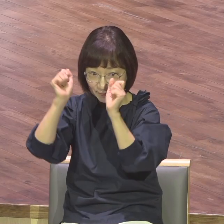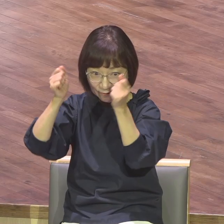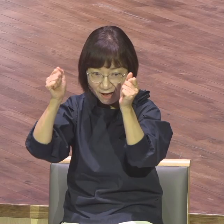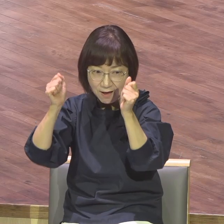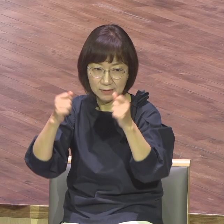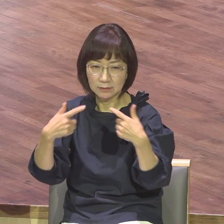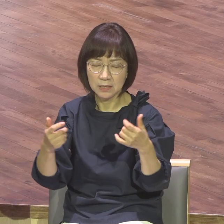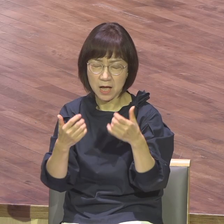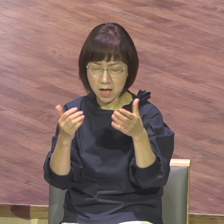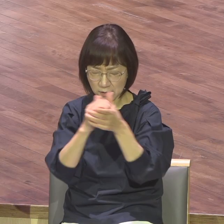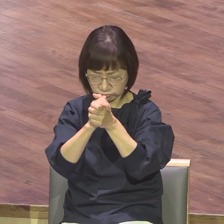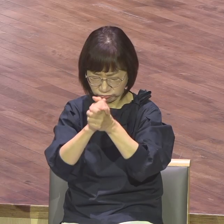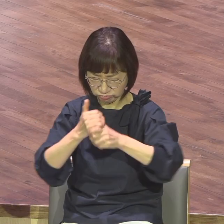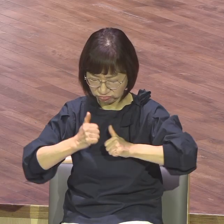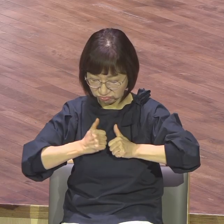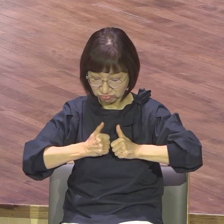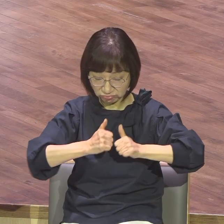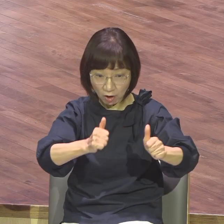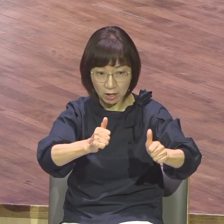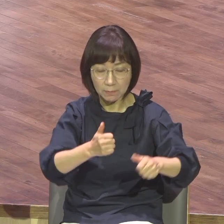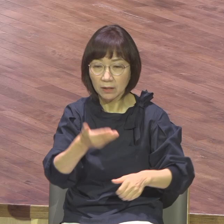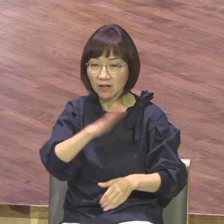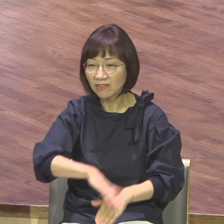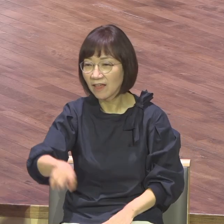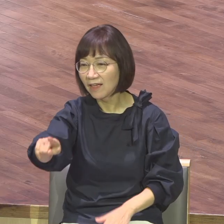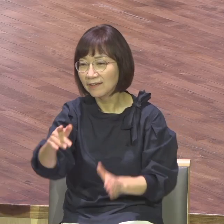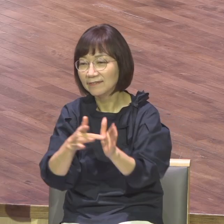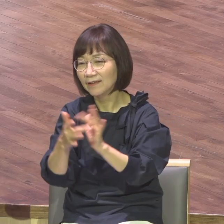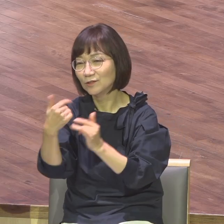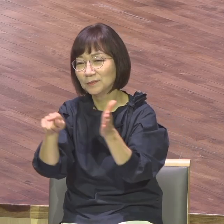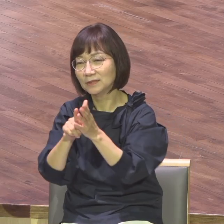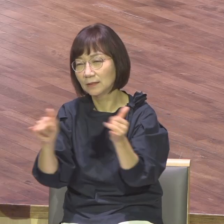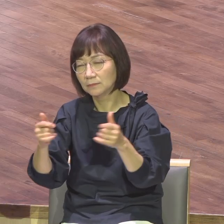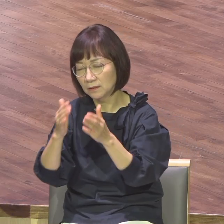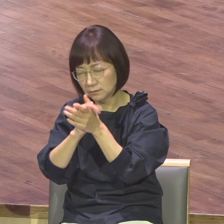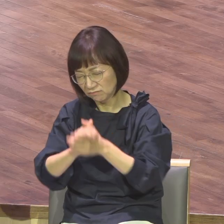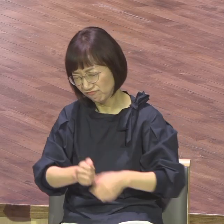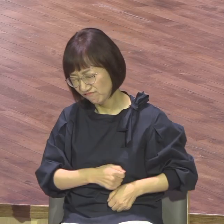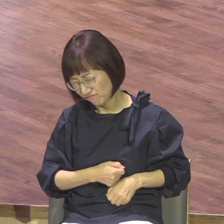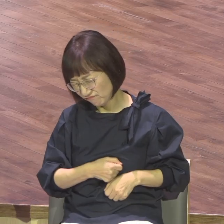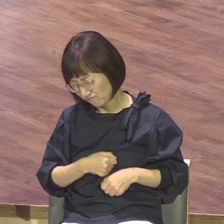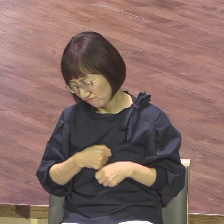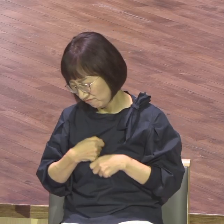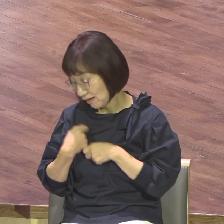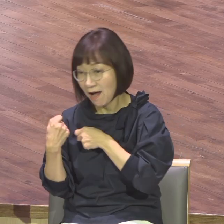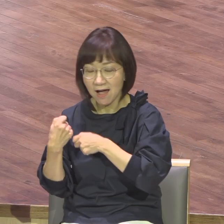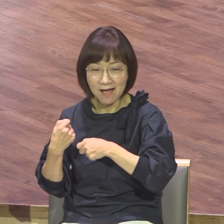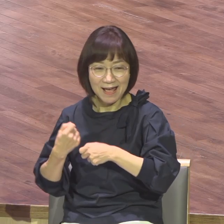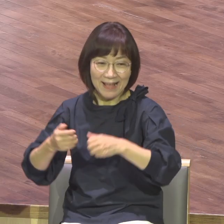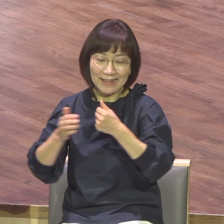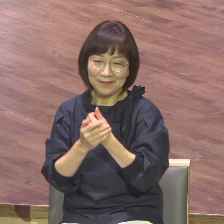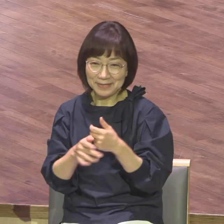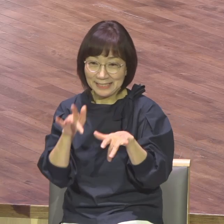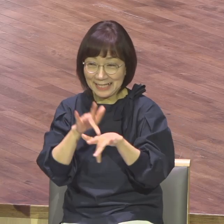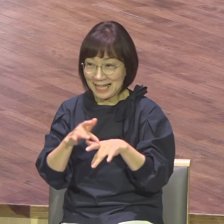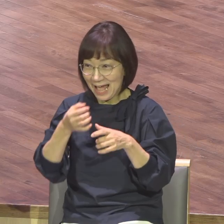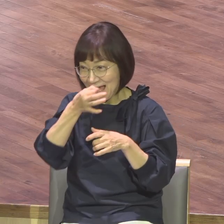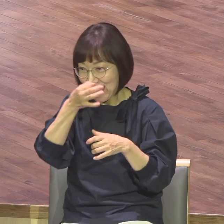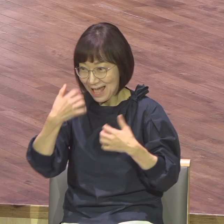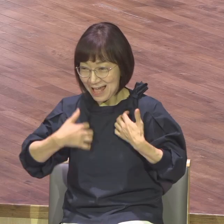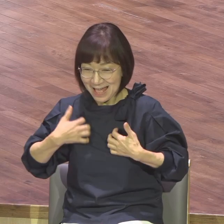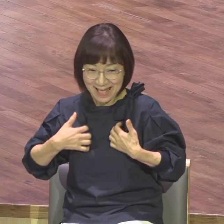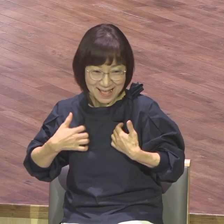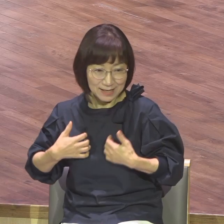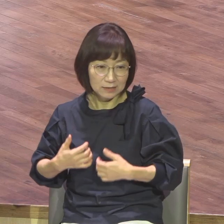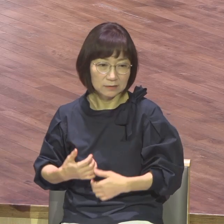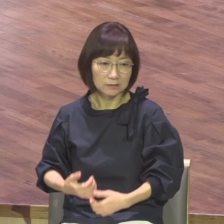안 합니다. 그러니까 사단이 박수를 치는 거죠. 이 어마어마한 축복이 다 좋은데 이것도 모르고 맨날 서른가